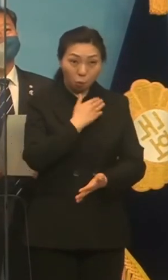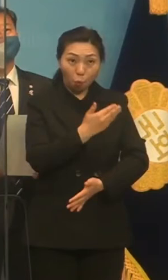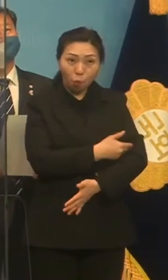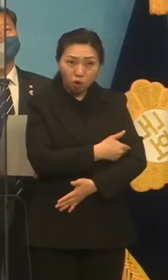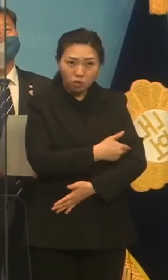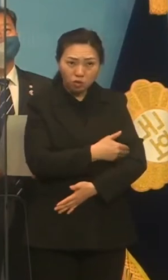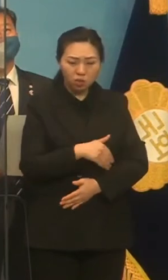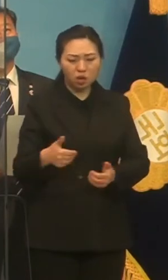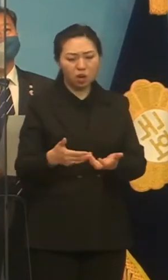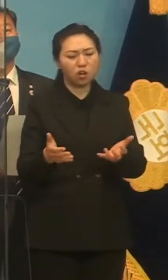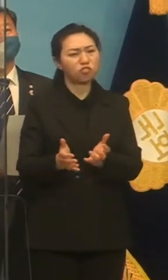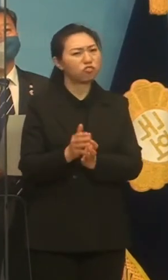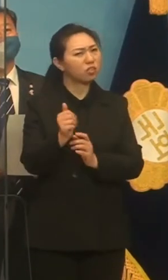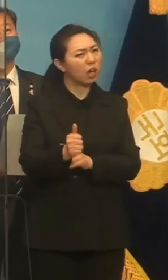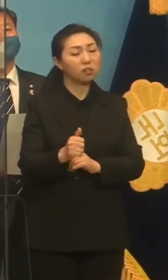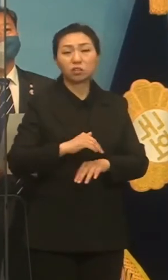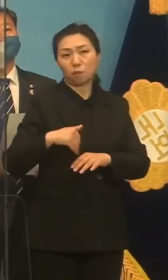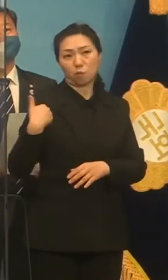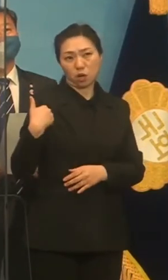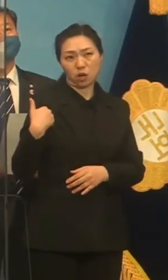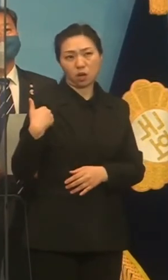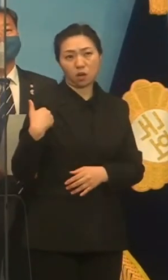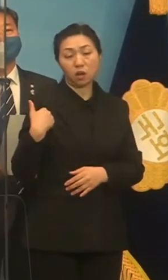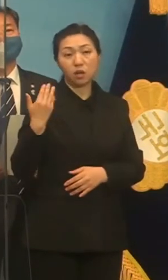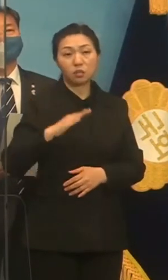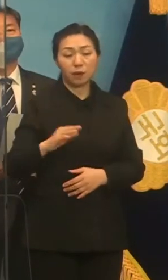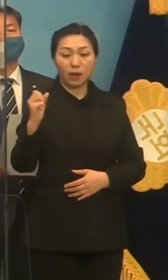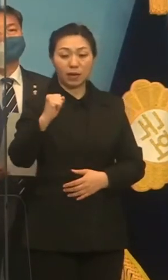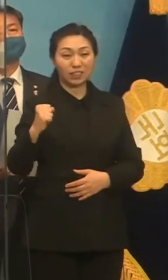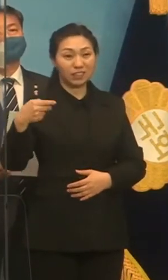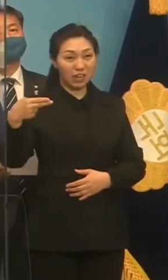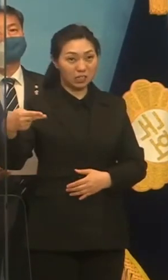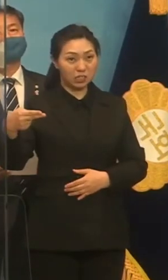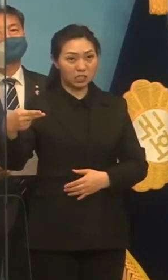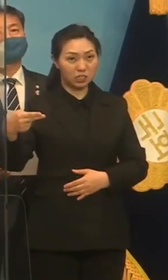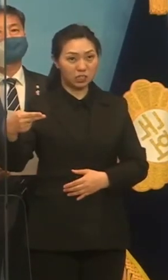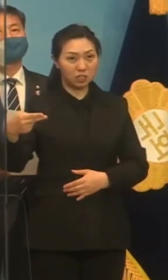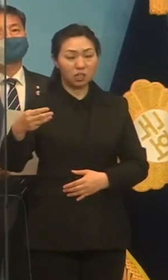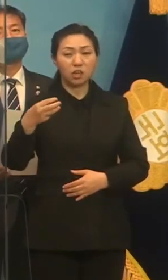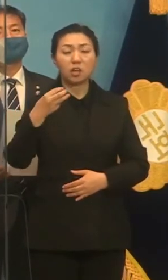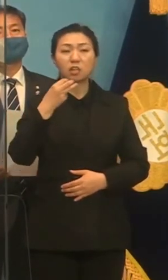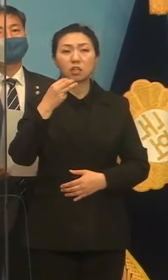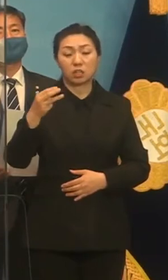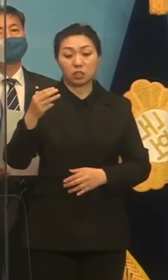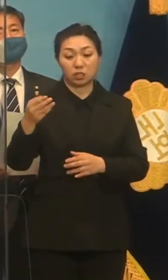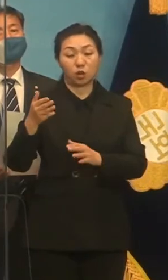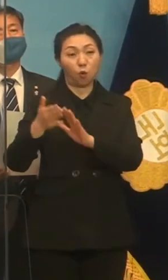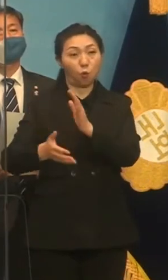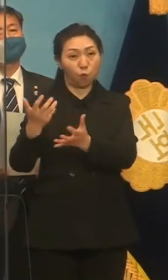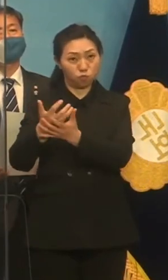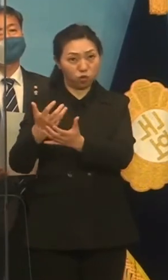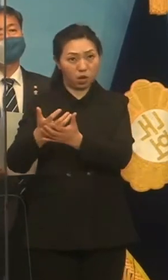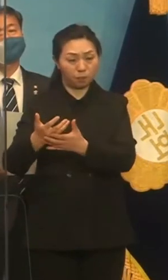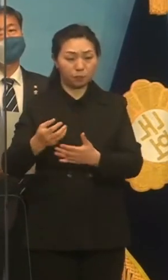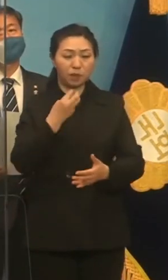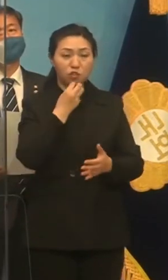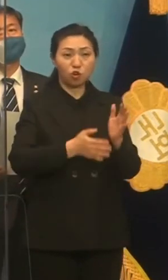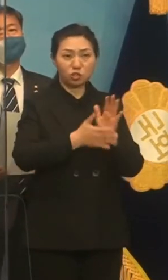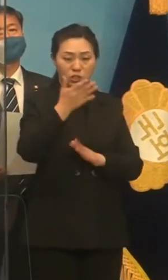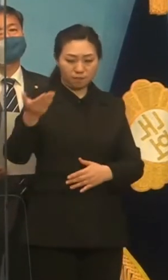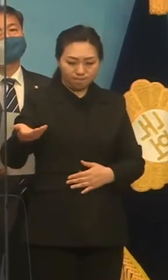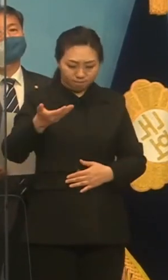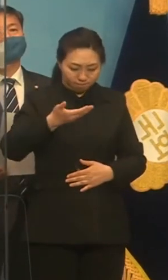부장 씨 우리 그러나 이런 에 세이지가 서울시 를 경유해서 후부터 에는 이 지정 제안 사업과